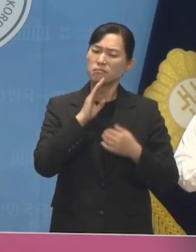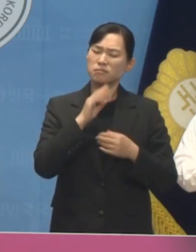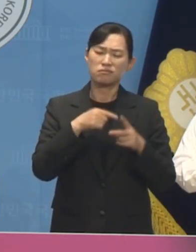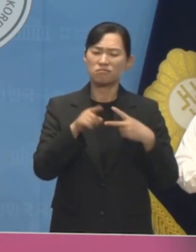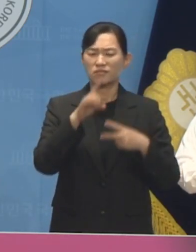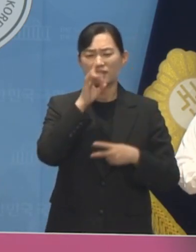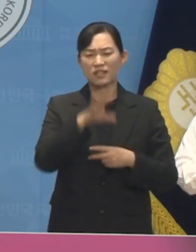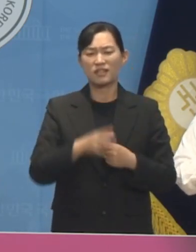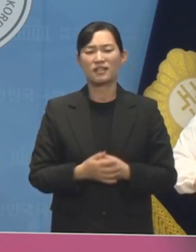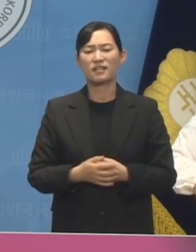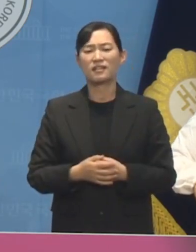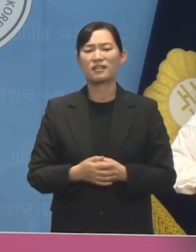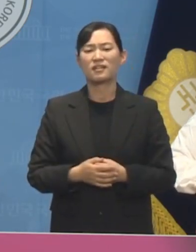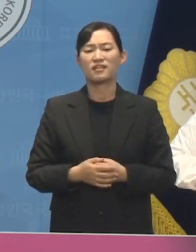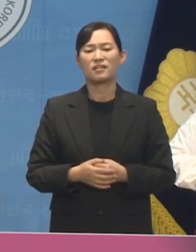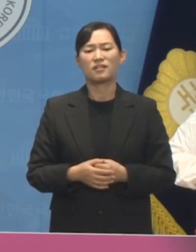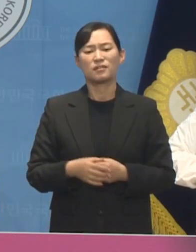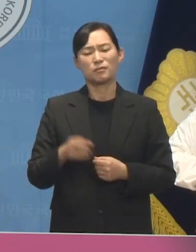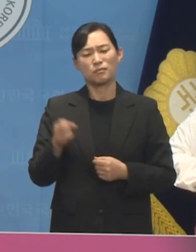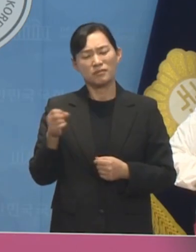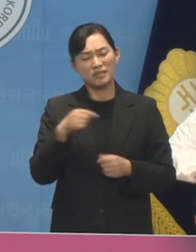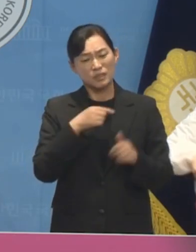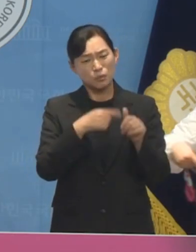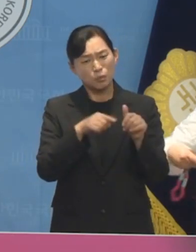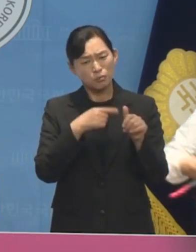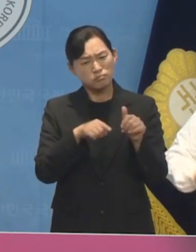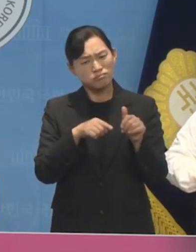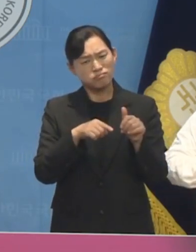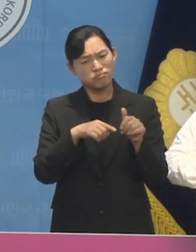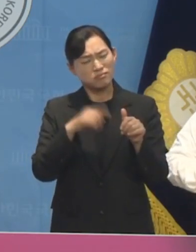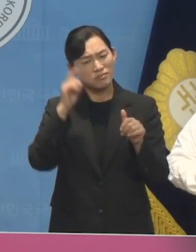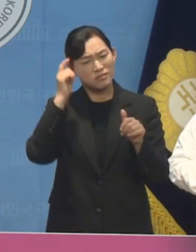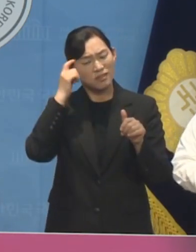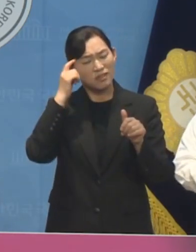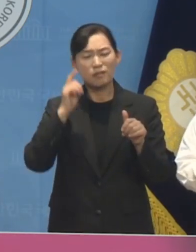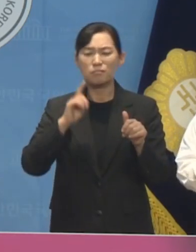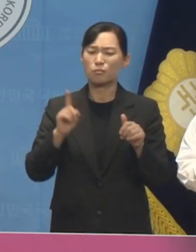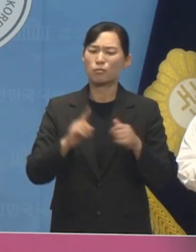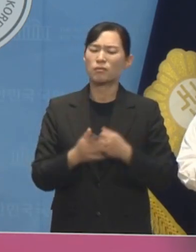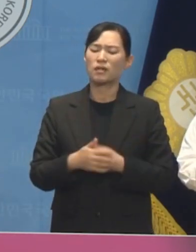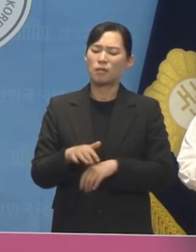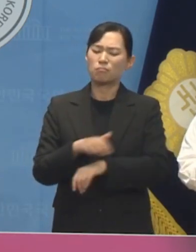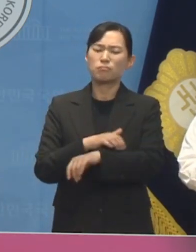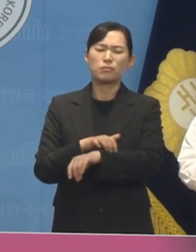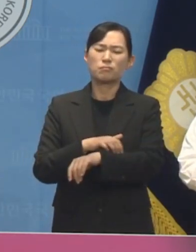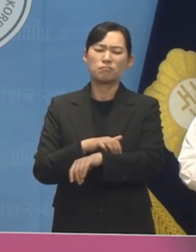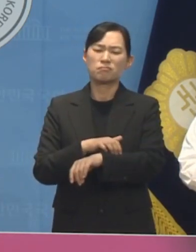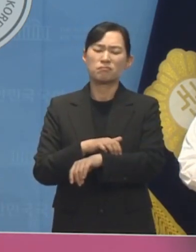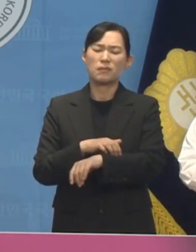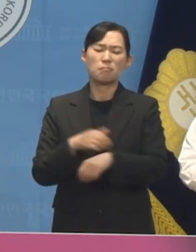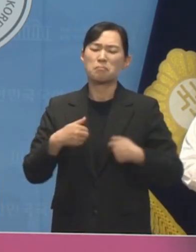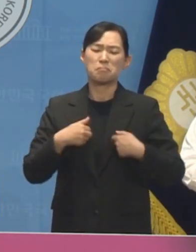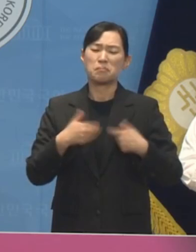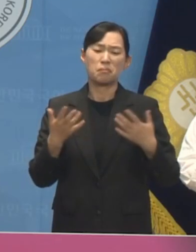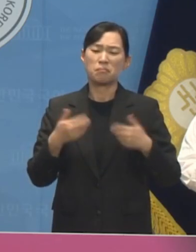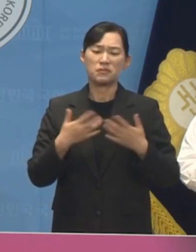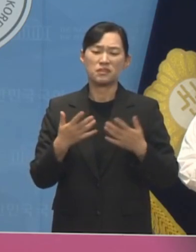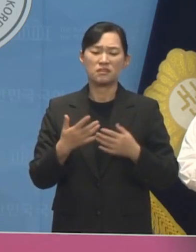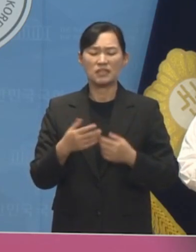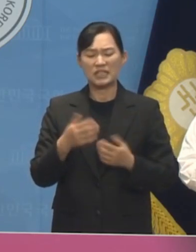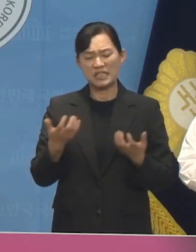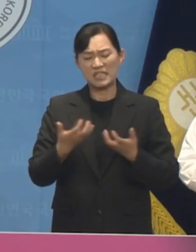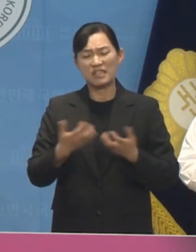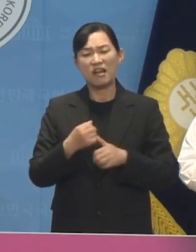싶습니다. 그것 또한 교육의 일원이라고 생각하는데 우리들의 불필요한 노동력들이 착취당하고